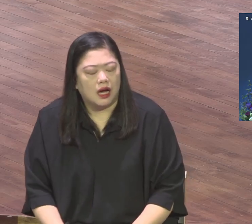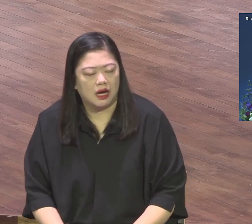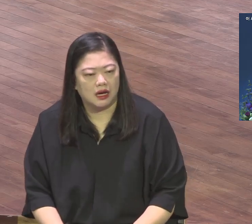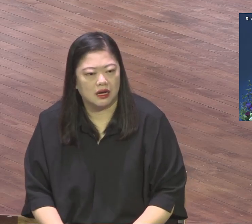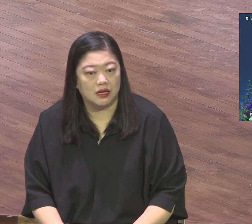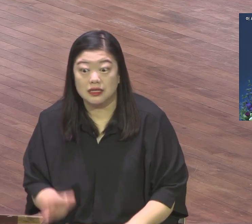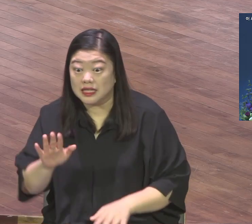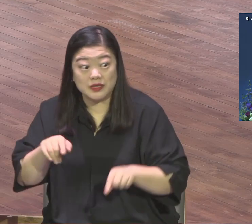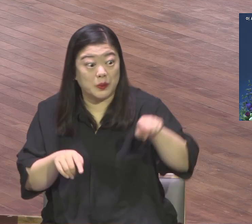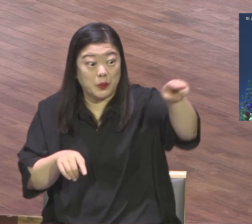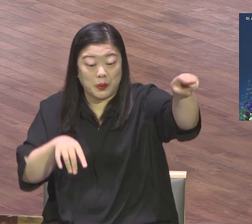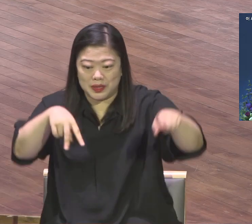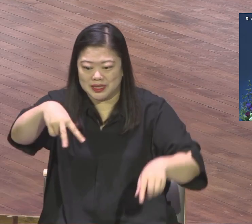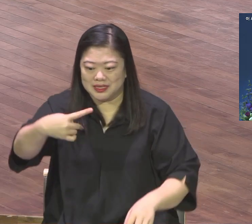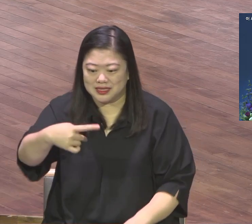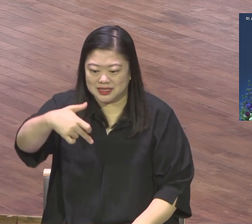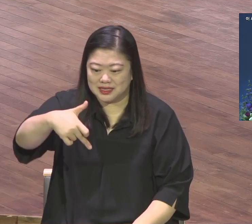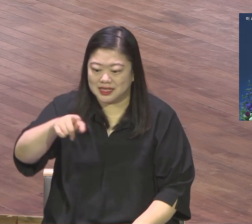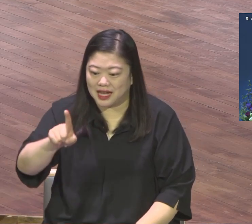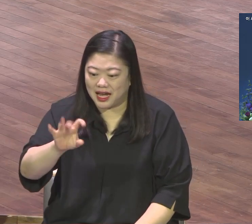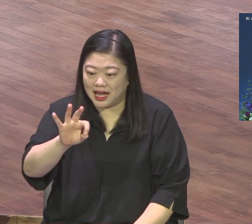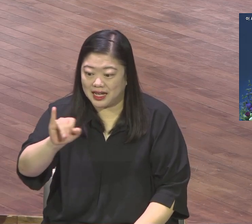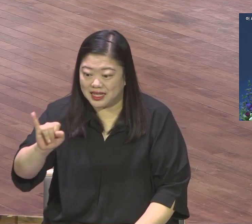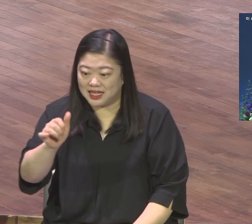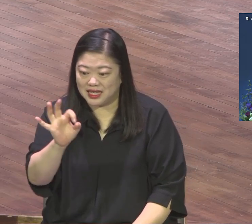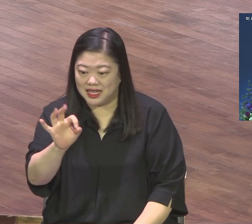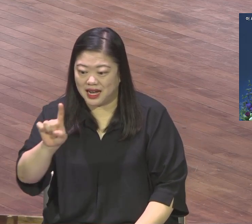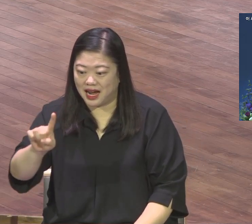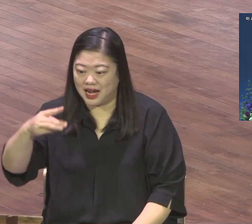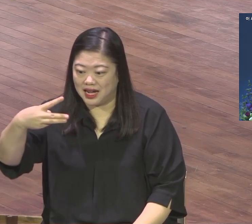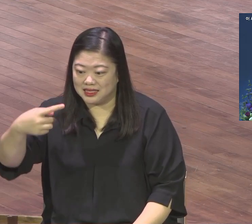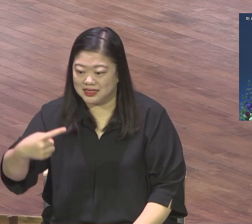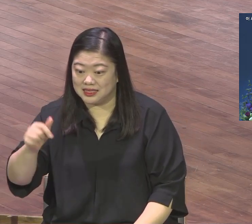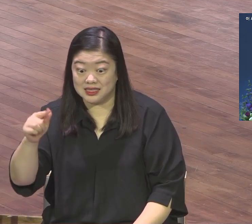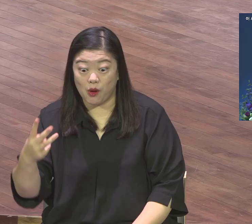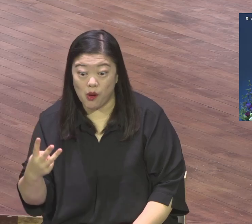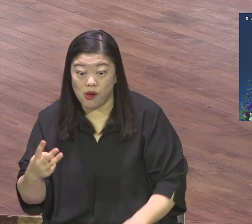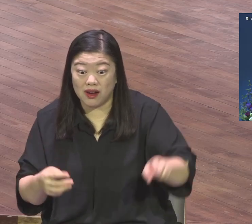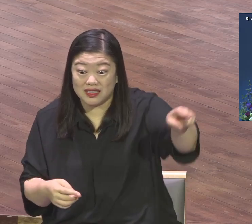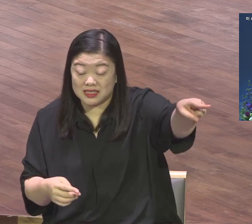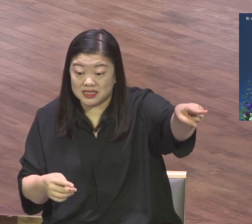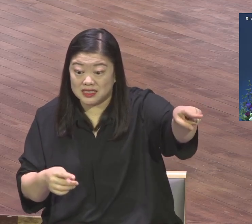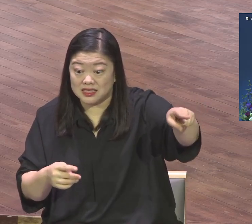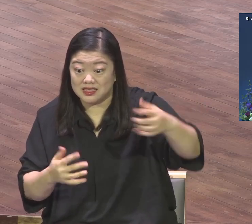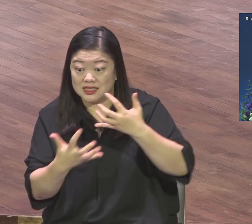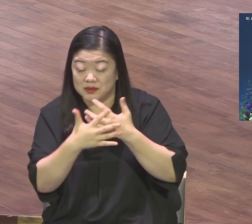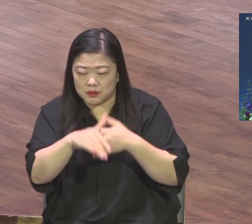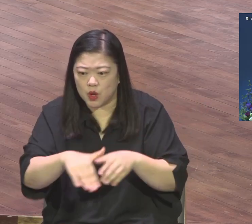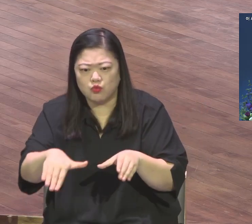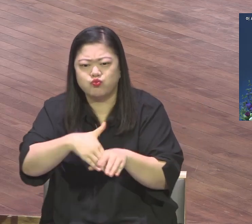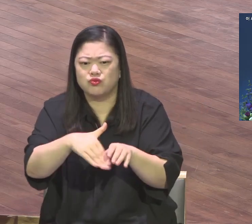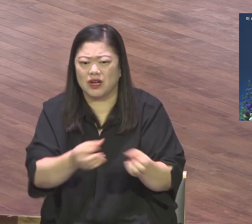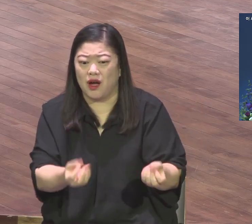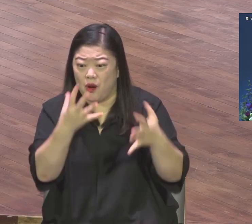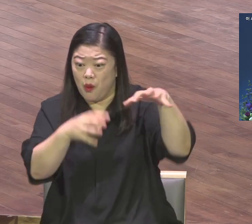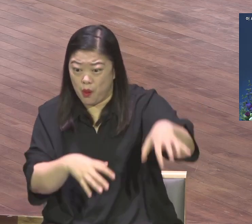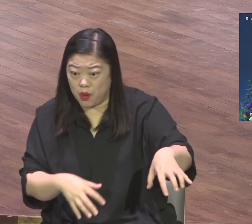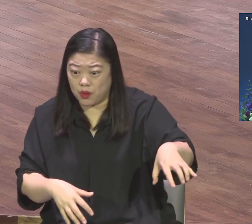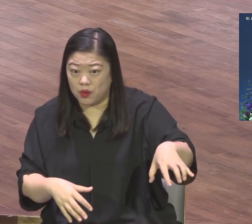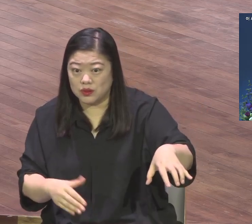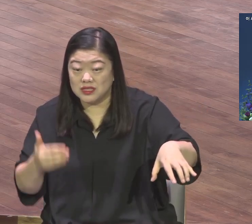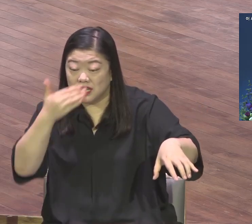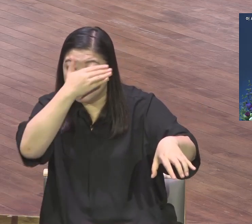아톨 지금 어제도 보니까 어제도 무슨 뭘 하는지 저는 몰랐는데 와 청년들이 막 애들이